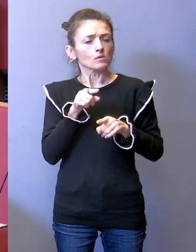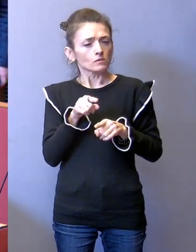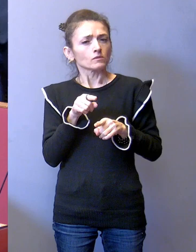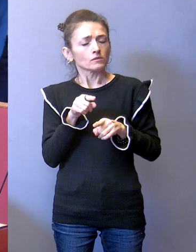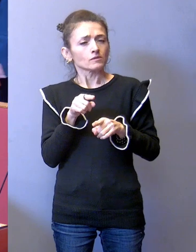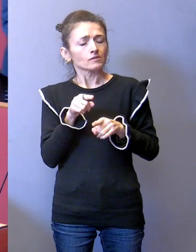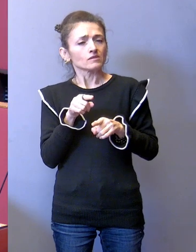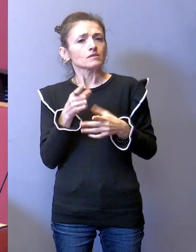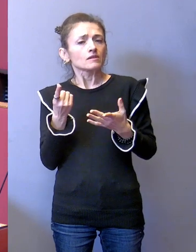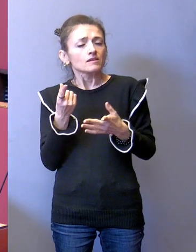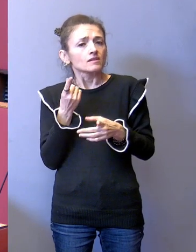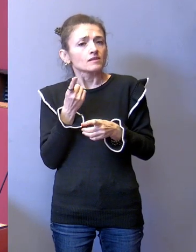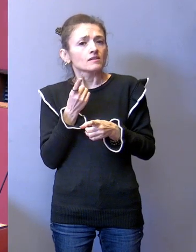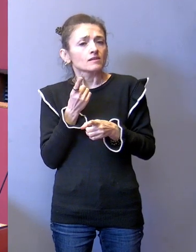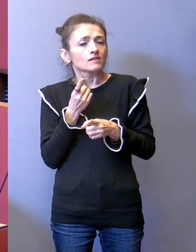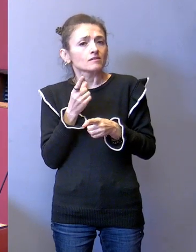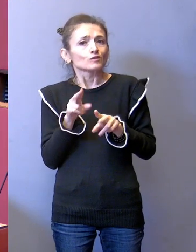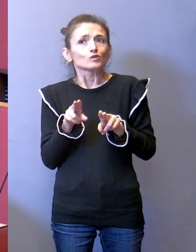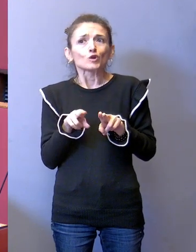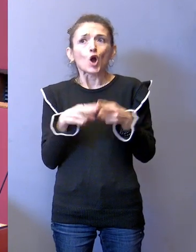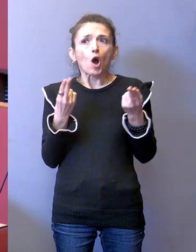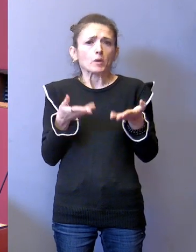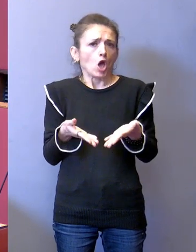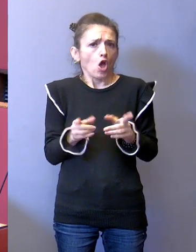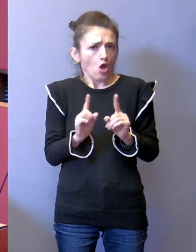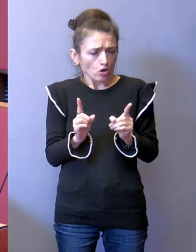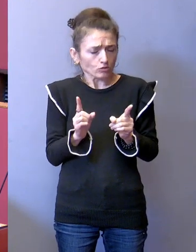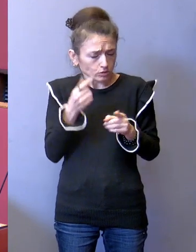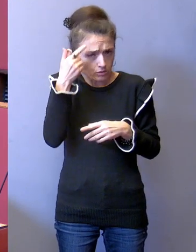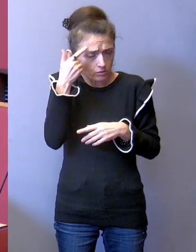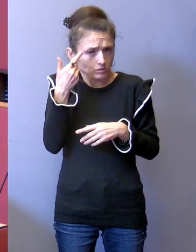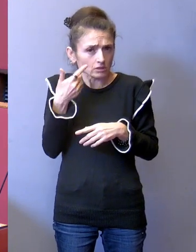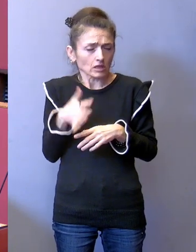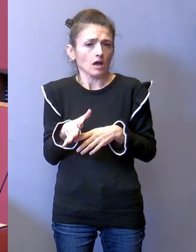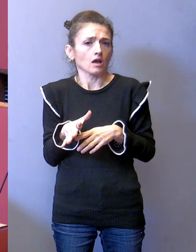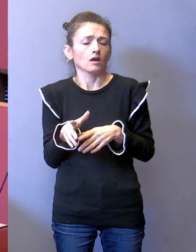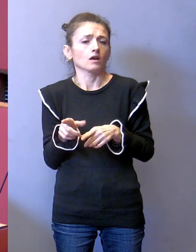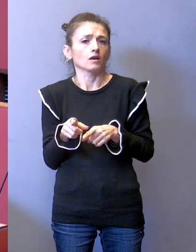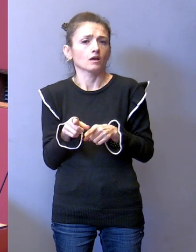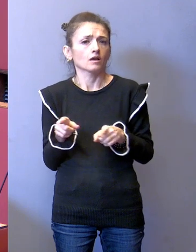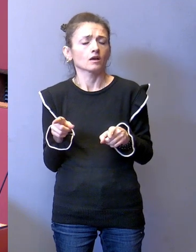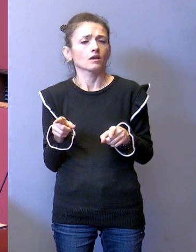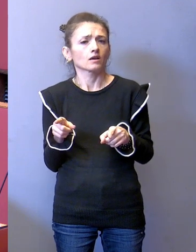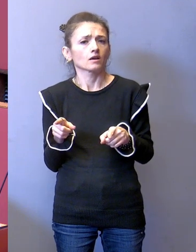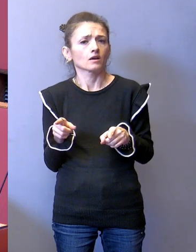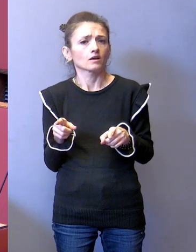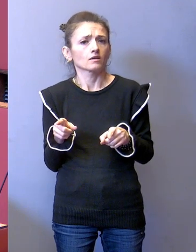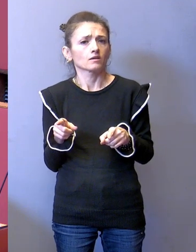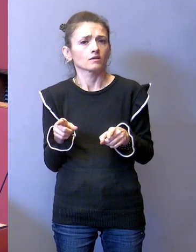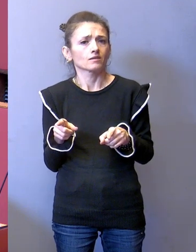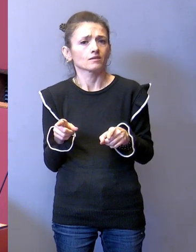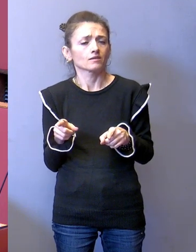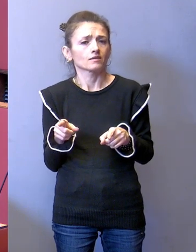non diciamo non è una scoperta quella di oggi abbiamo la presenza e anche diciamo certi aspetti anche una